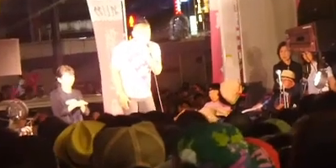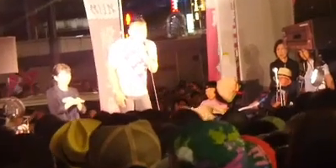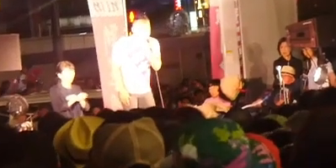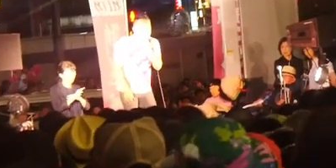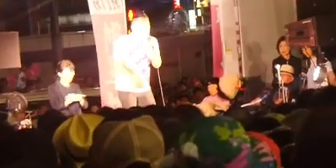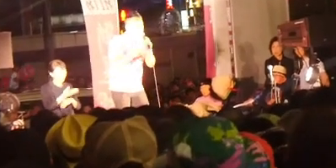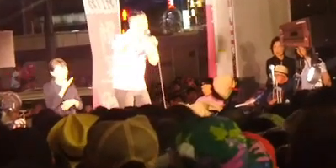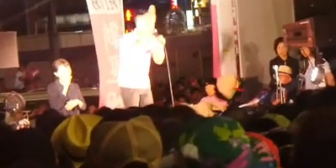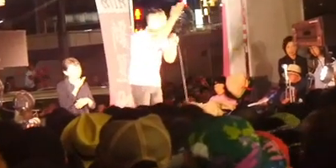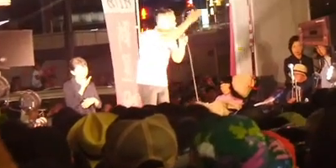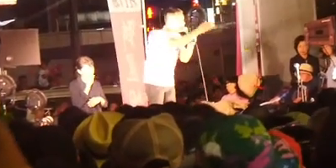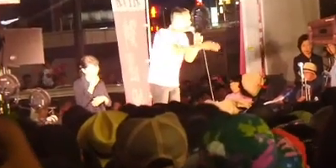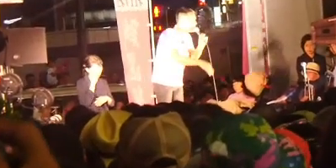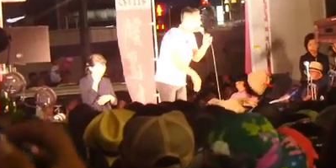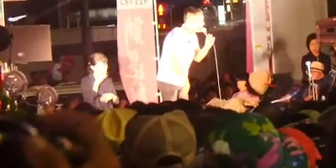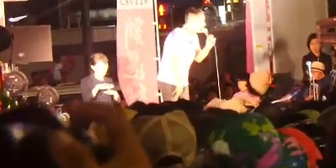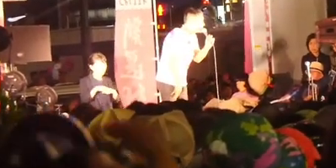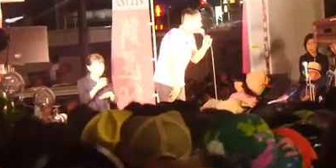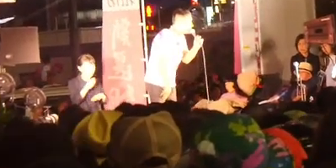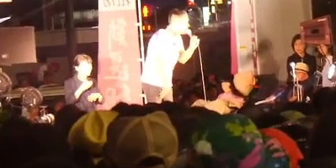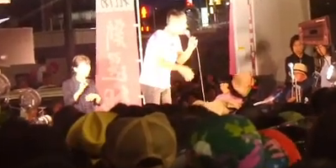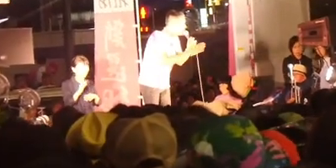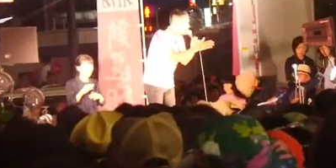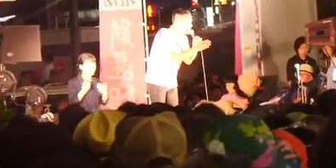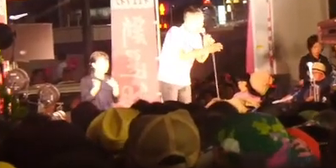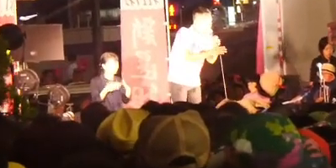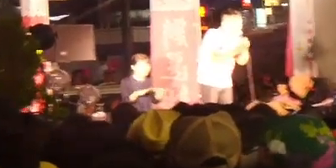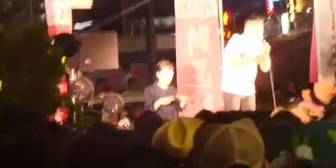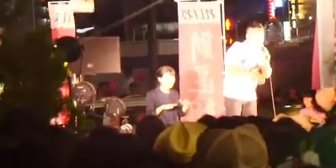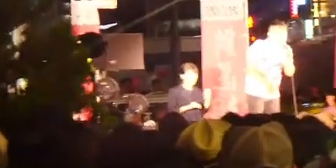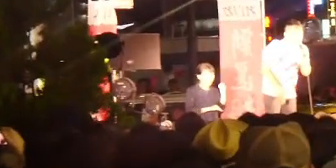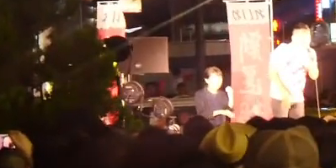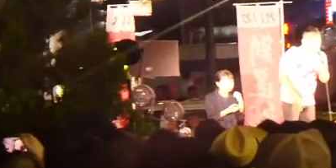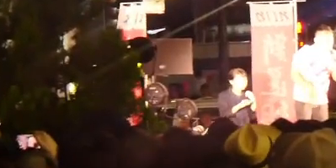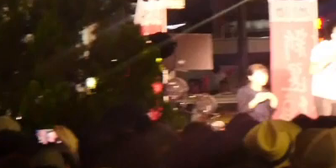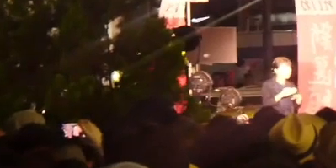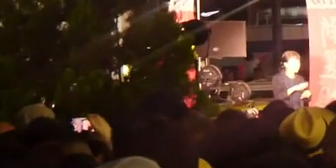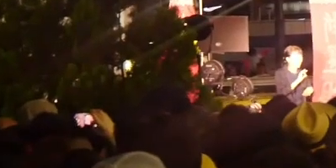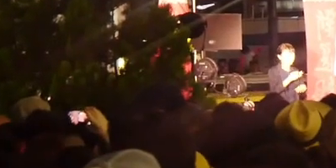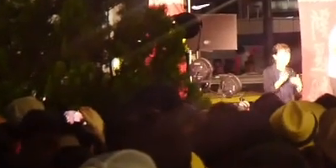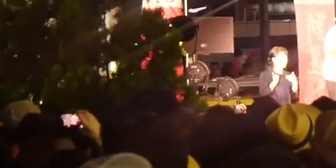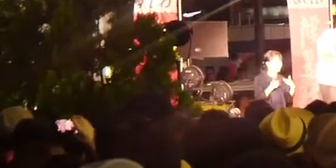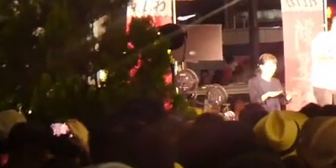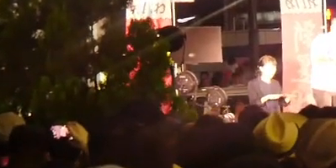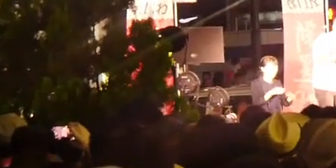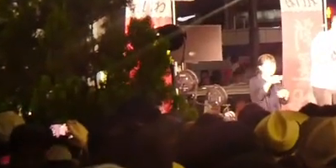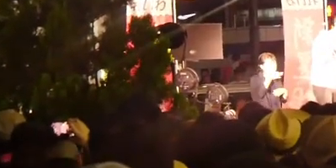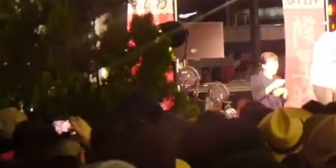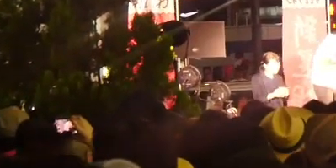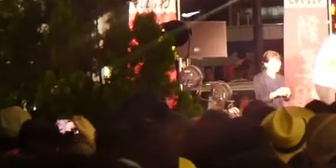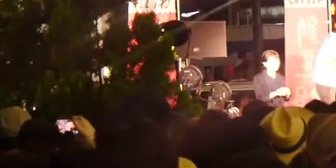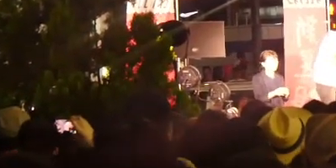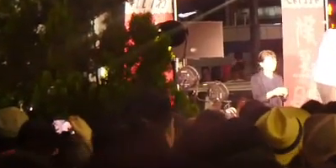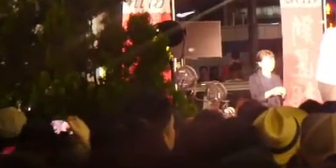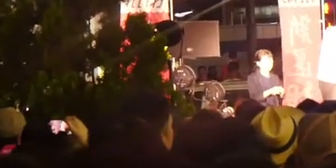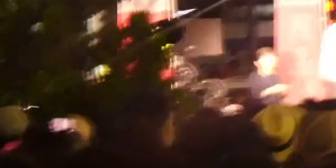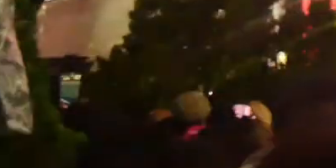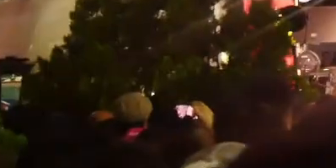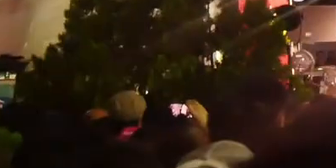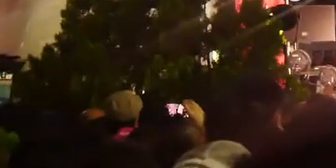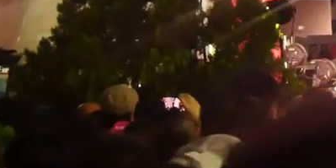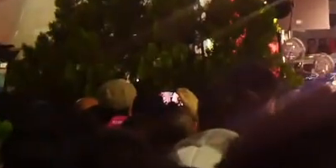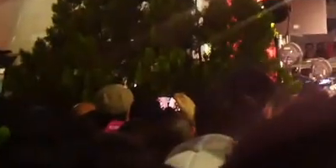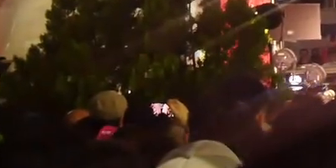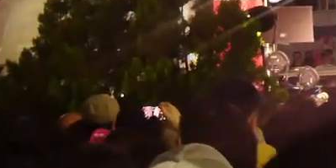。初期費用がいらない、敷金礼金いらない、安い家賃で住